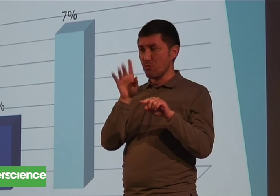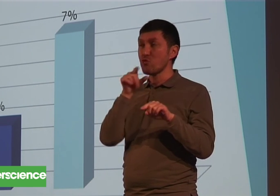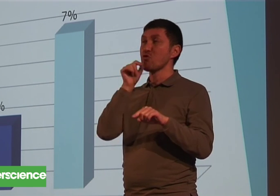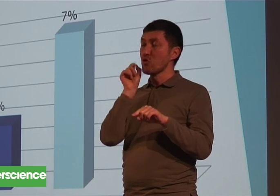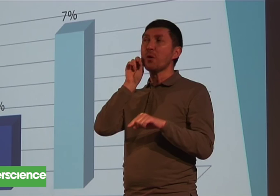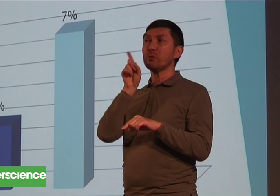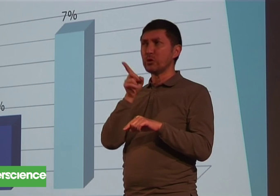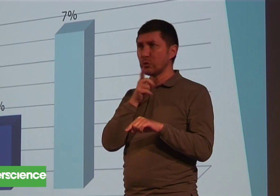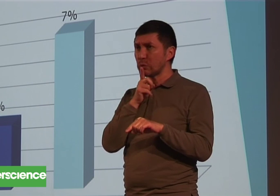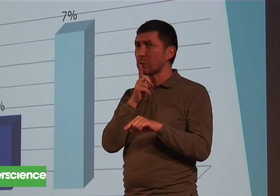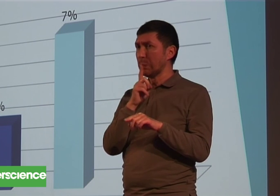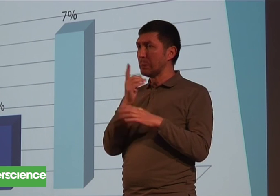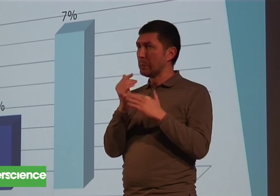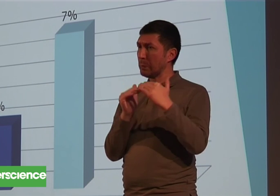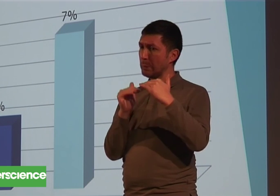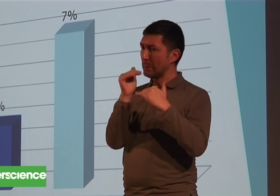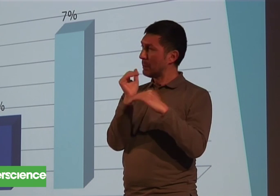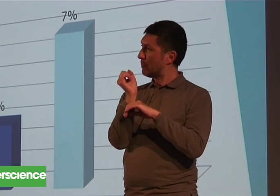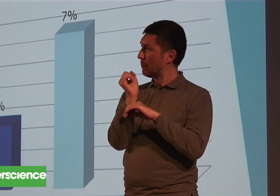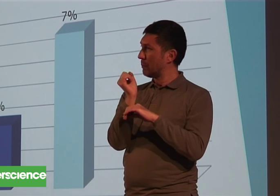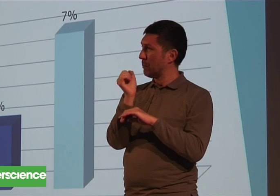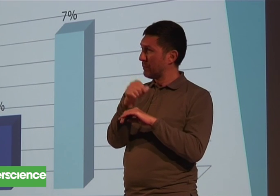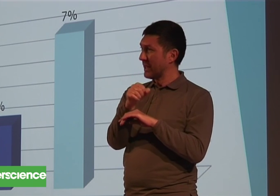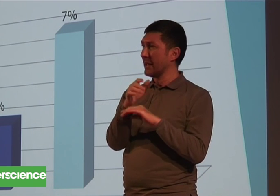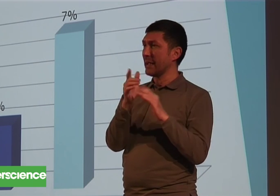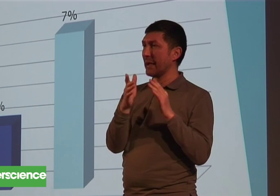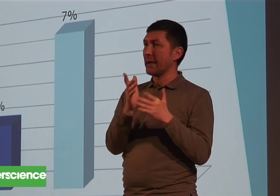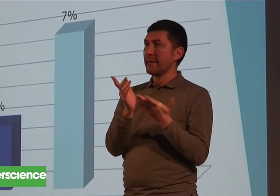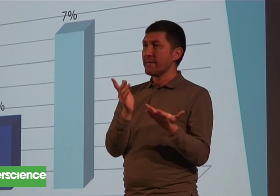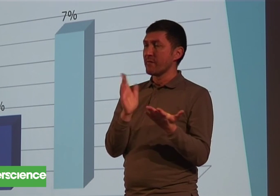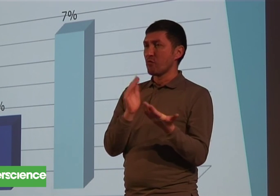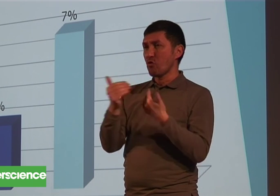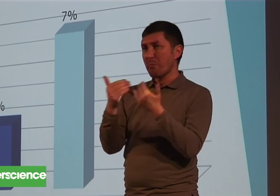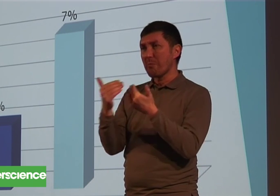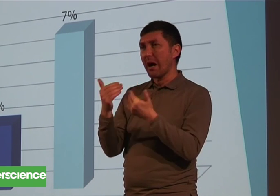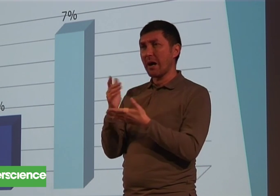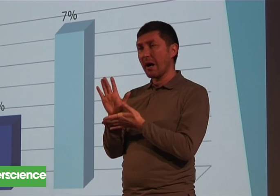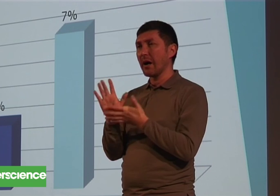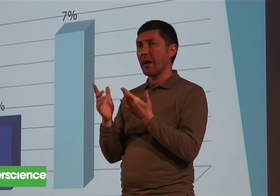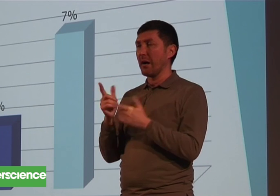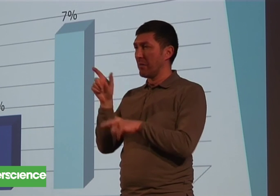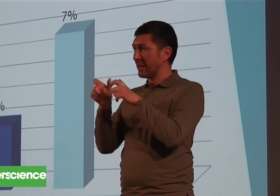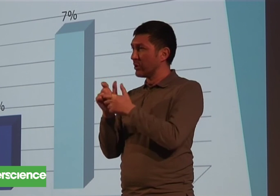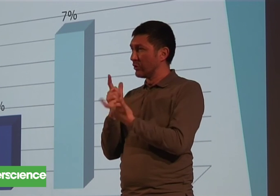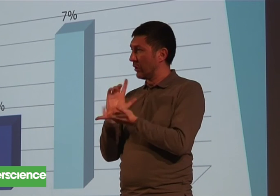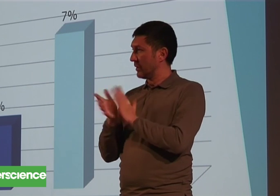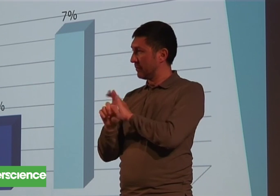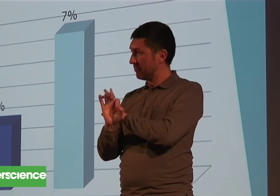un peu plus touchés que ceux qui ne pratiquent pas la langue des signes. Donc on est à plus de 9% de violences physiques déclarées chez les